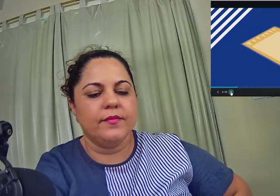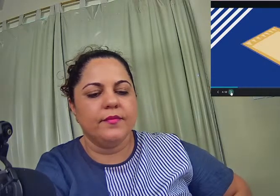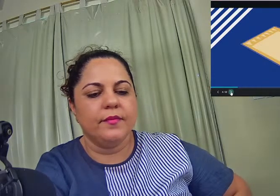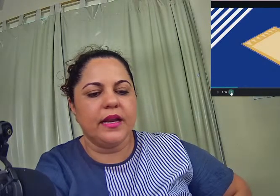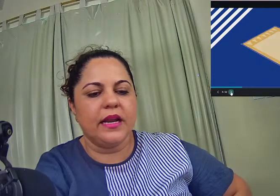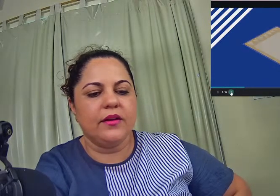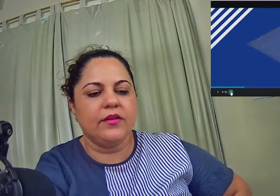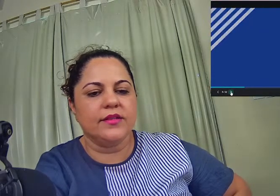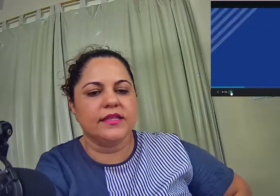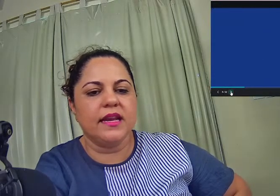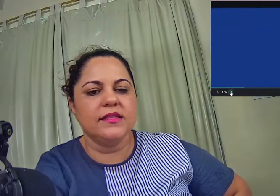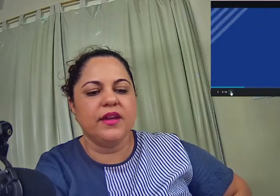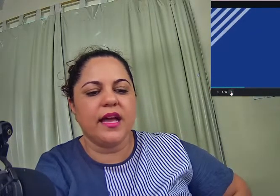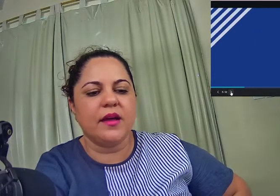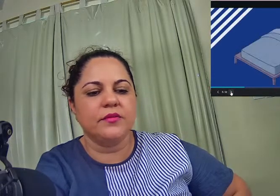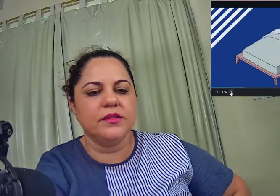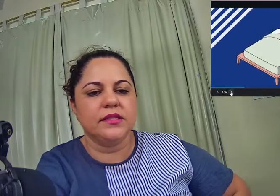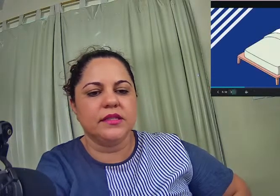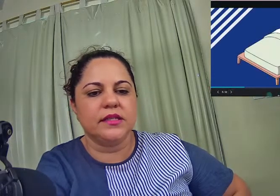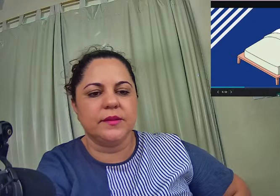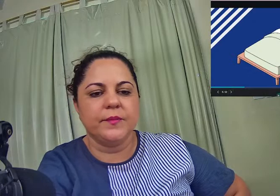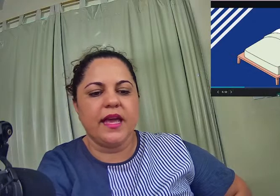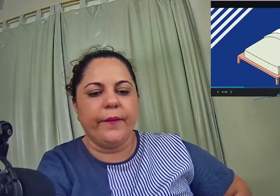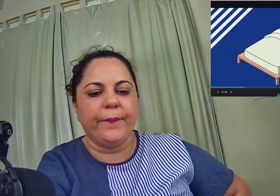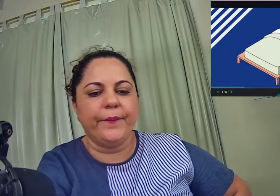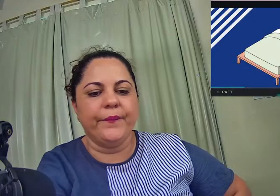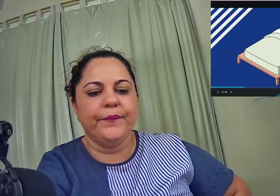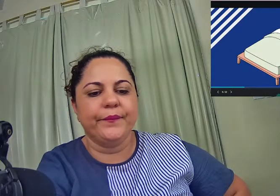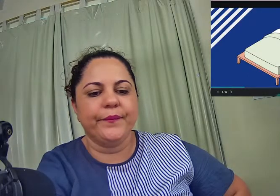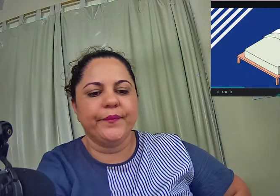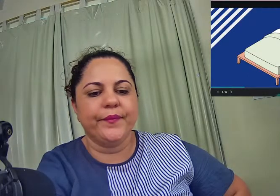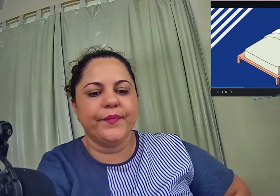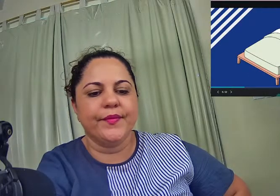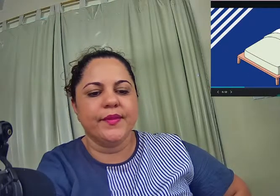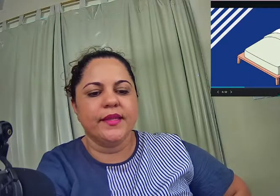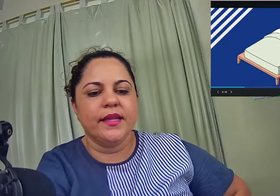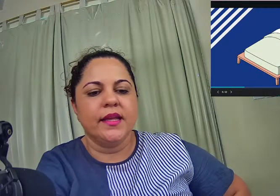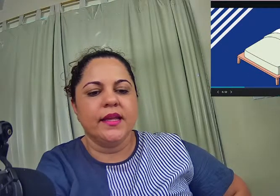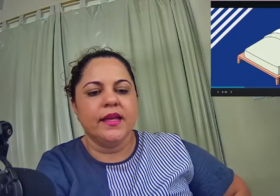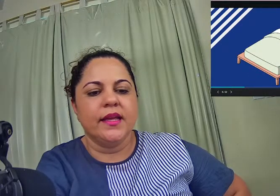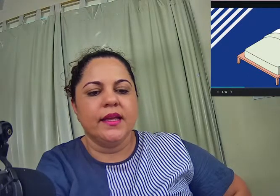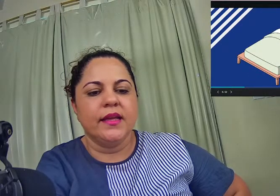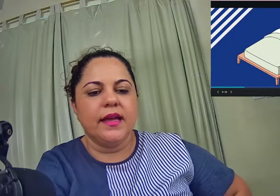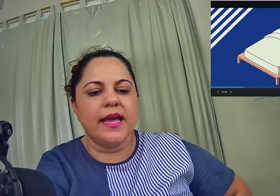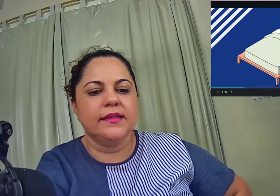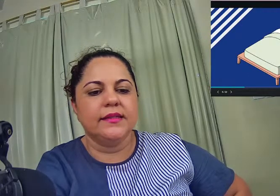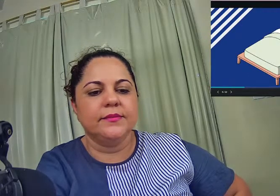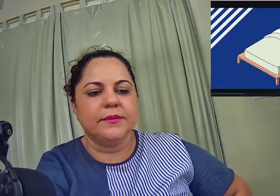para nós classificarmos ele. Aí, ó. Aí está a cama.